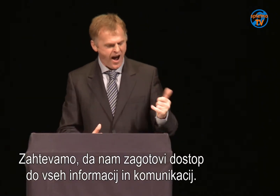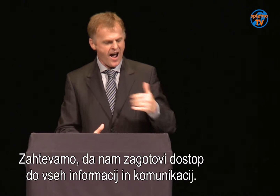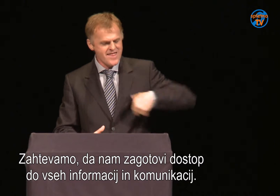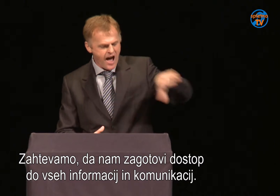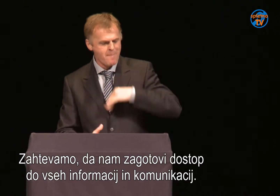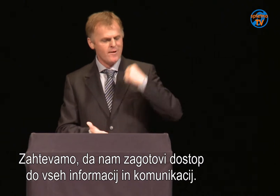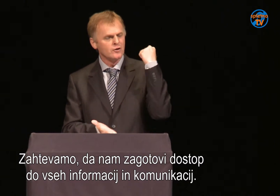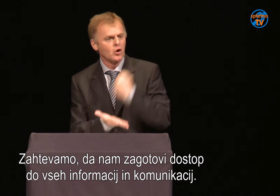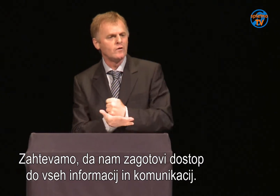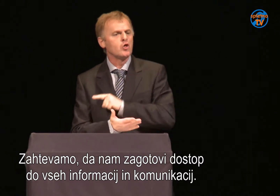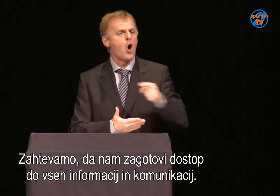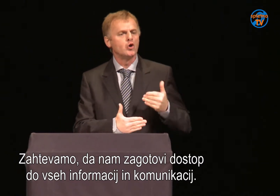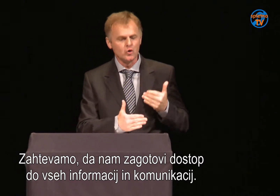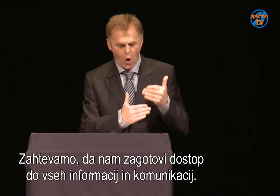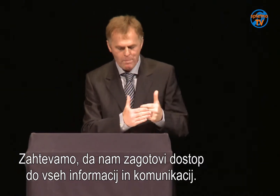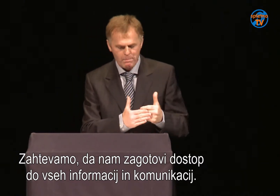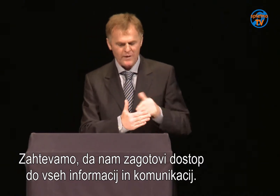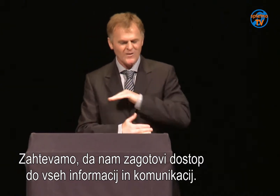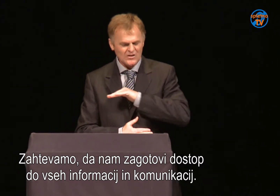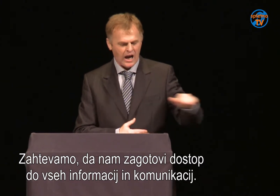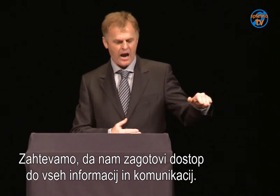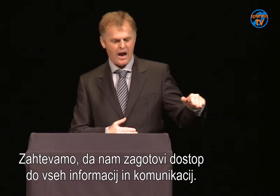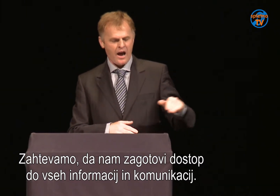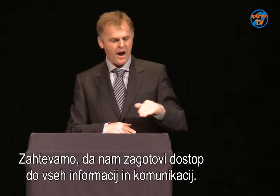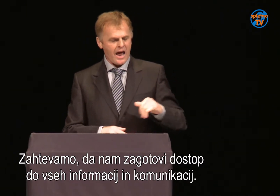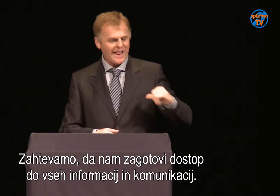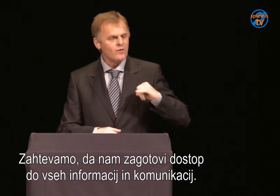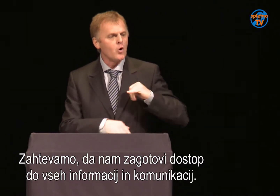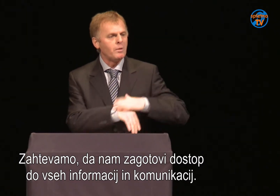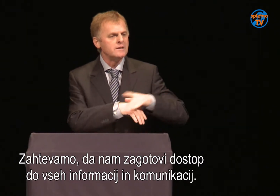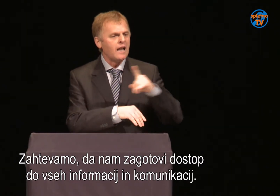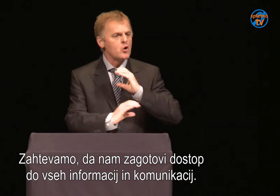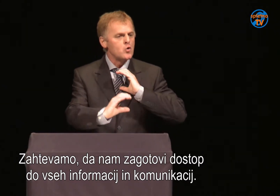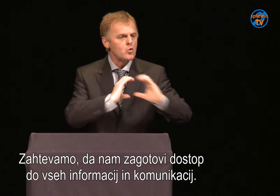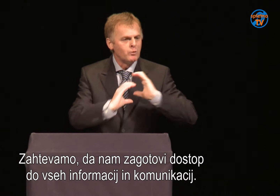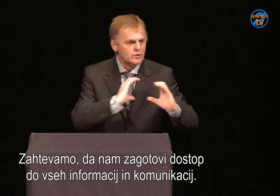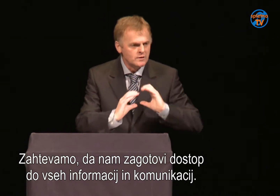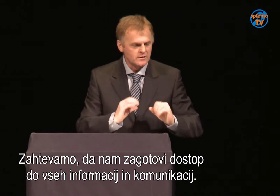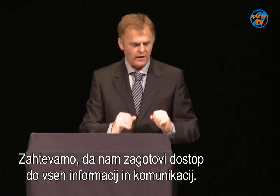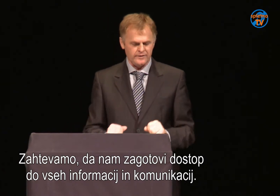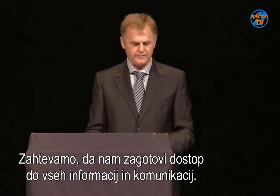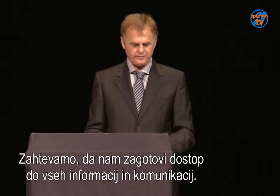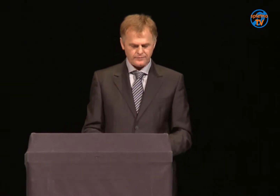Zahtevamo, da nam zagotovi dostopnost do vseh informacij in komunikacij.